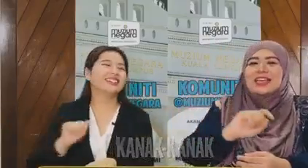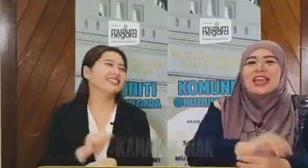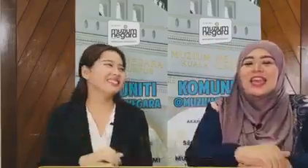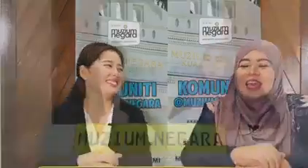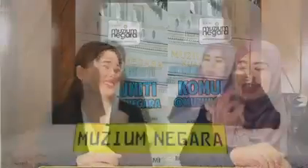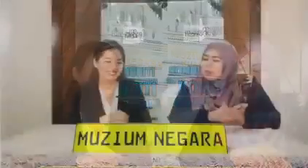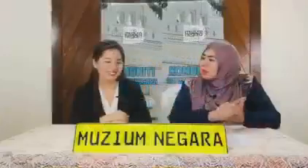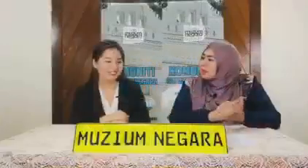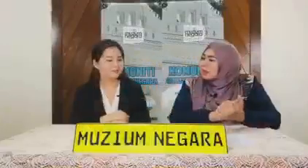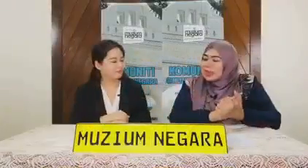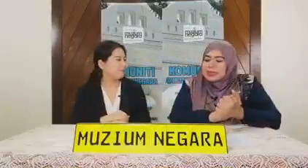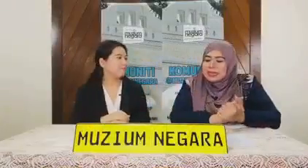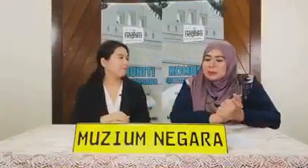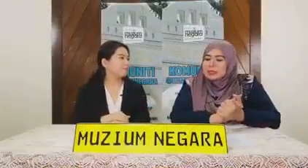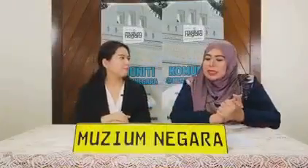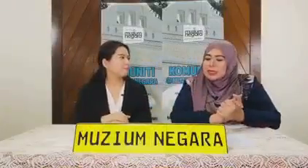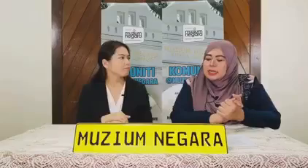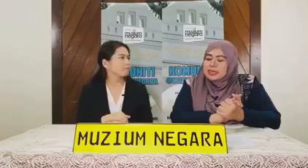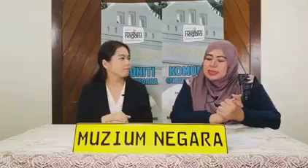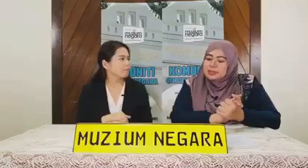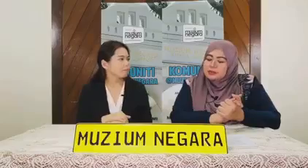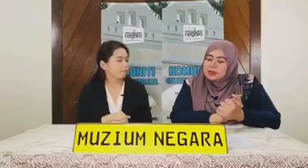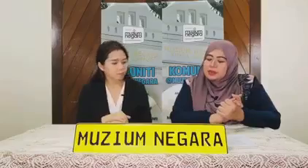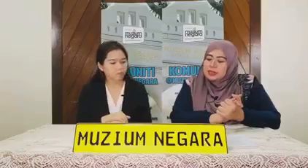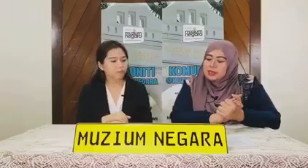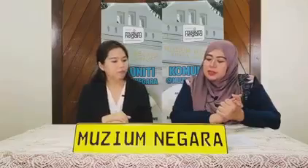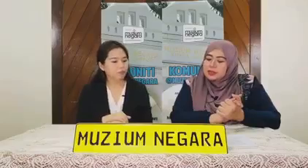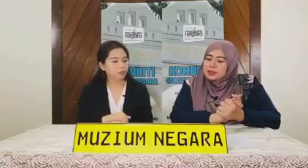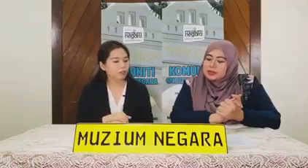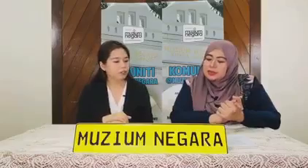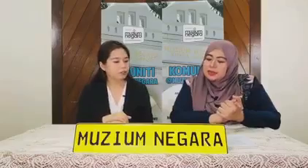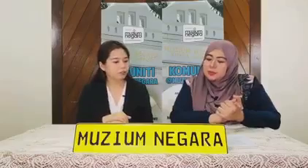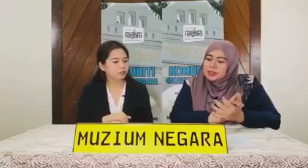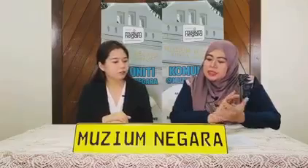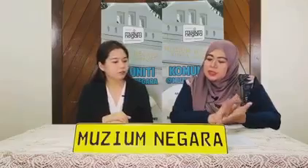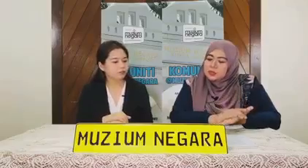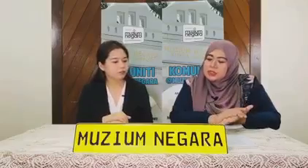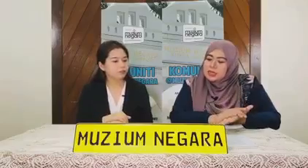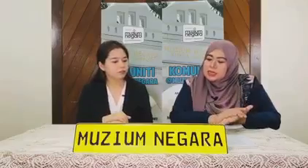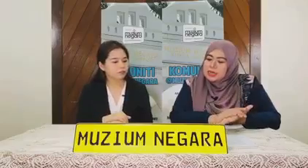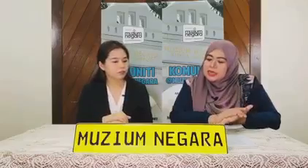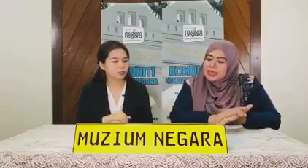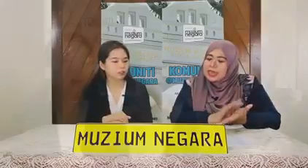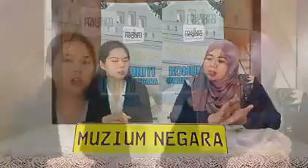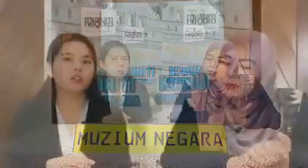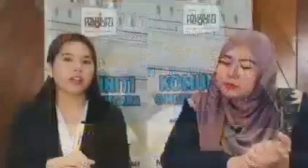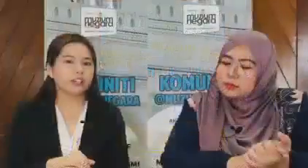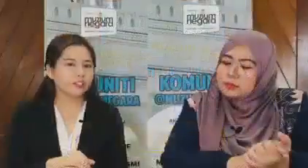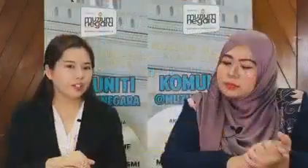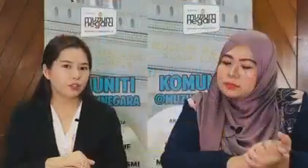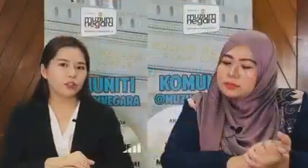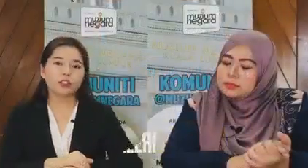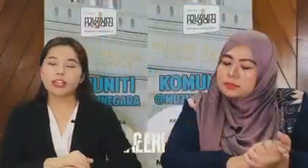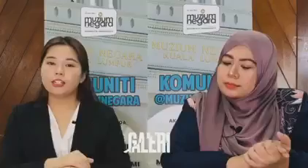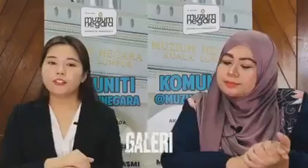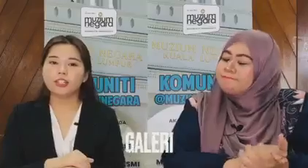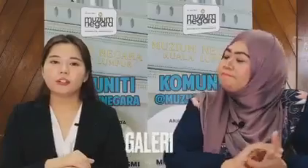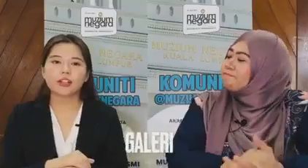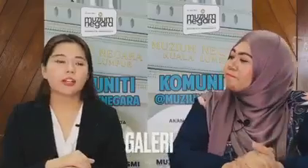Okey. Ada lagi perkataan ni, Kak Ifang. Iaitu perkataan seterusnya adalah gallery. Gallery. Untuk gallery, dalam